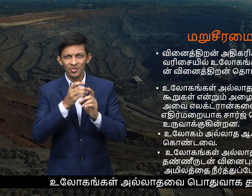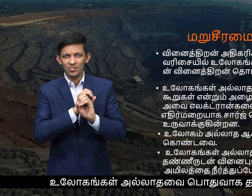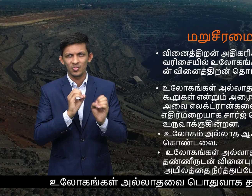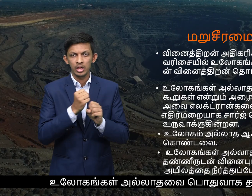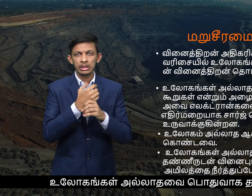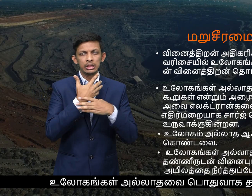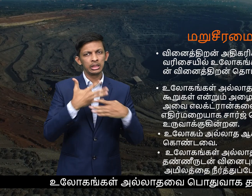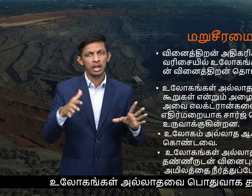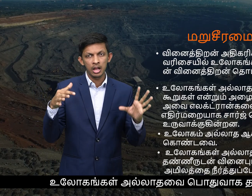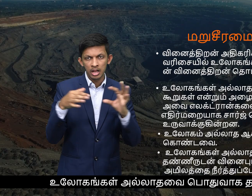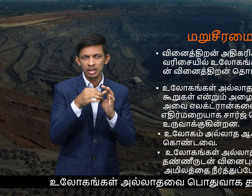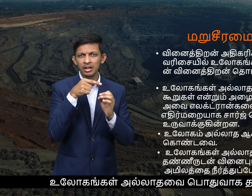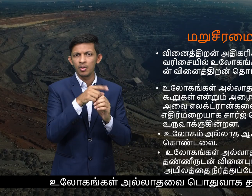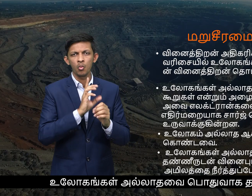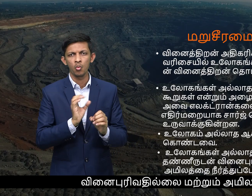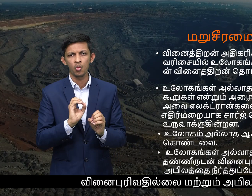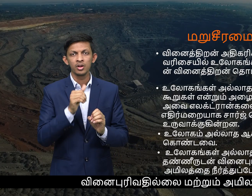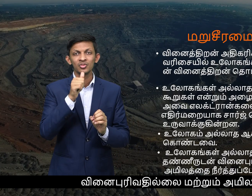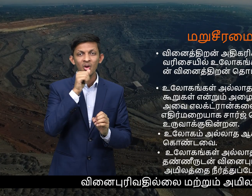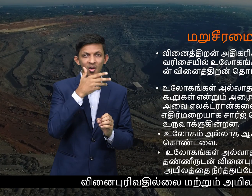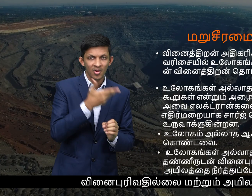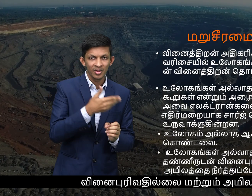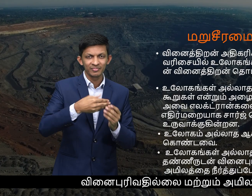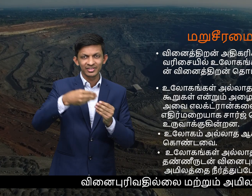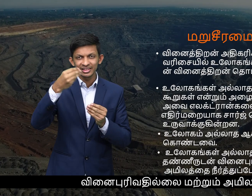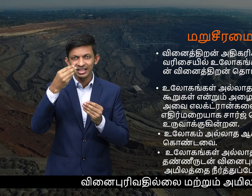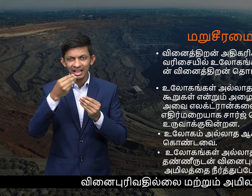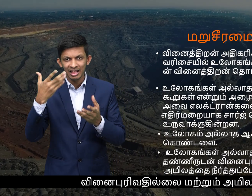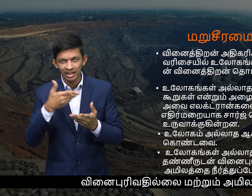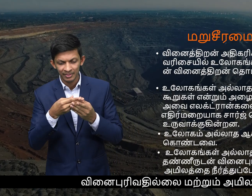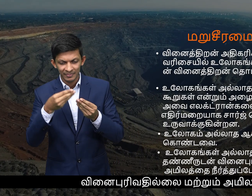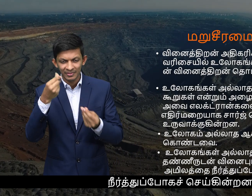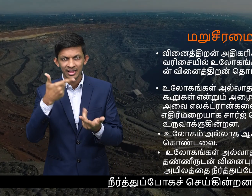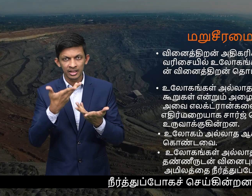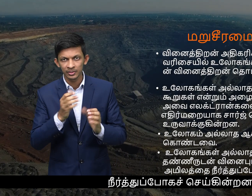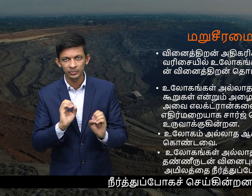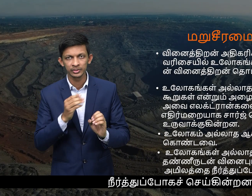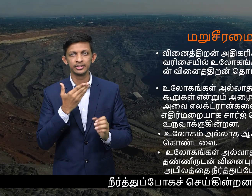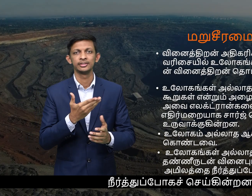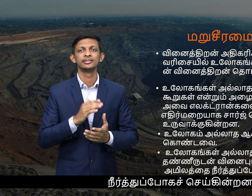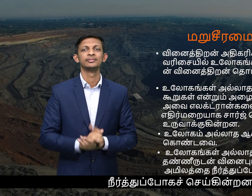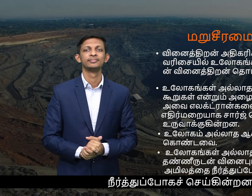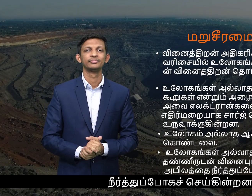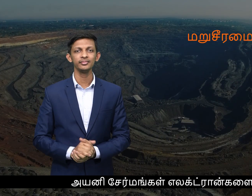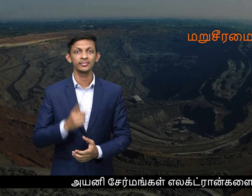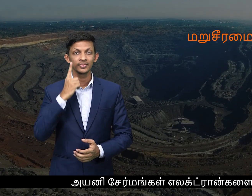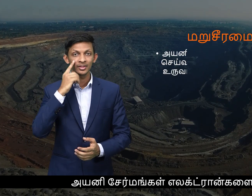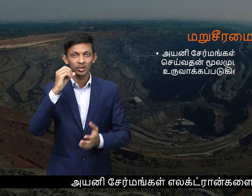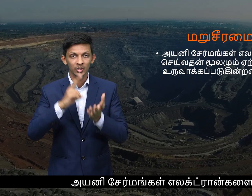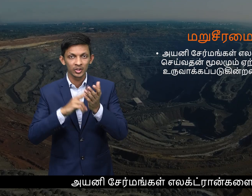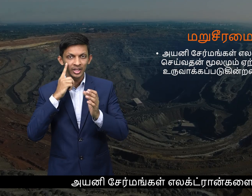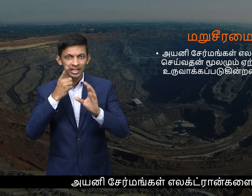உலோகங்கள் அல்லாதவை பொதுவாக தண்ணீருடன் வினைபுரிவதில்லை மற்றும் அமிலத்தை நீர்த்துப் போக செய்கின்றன.